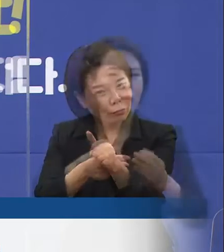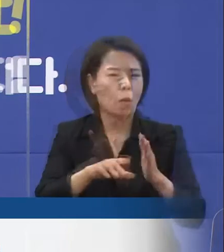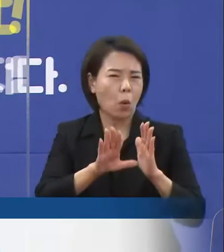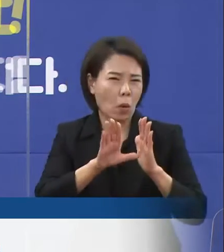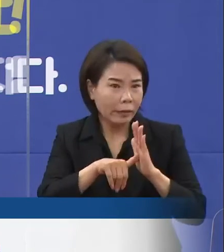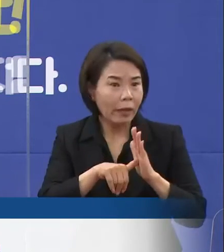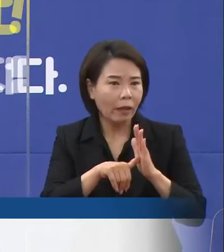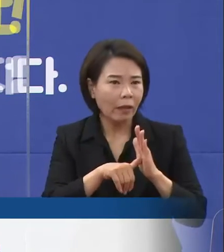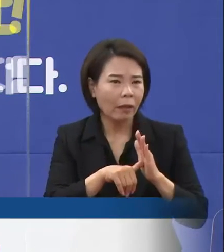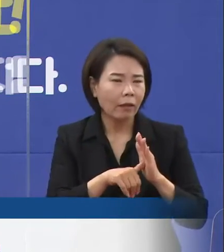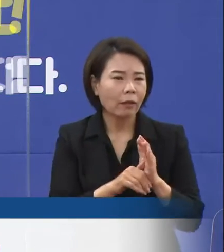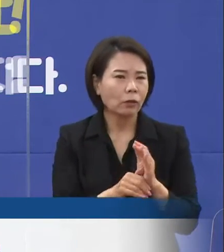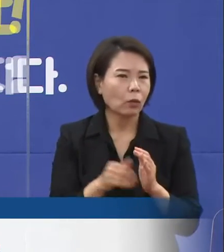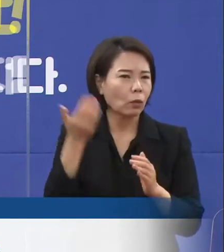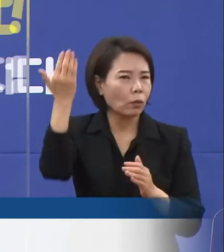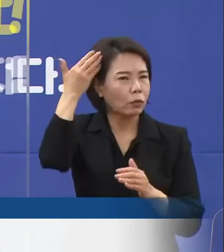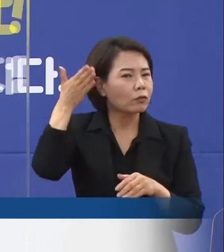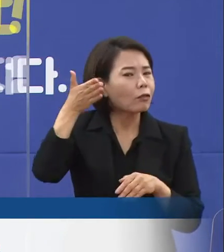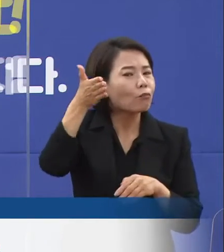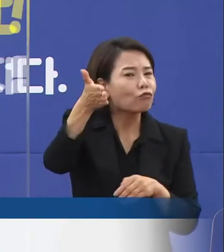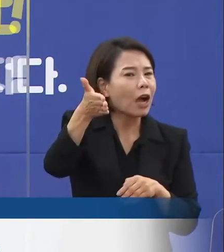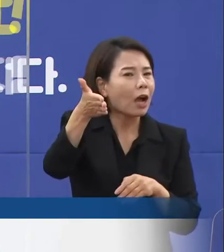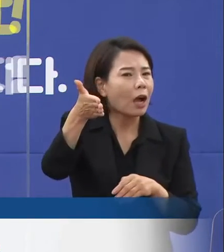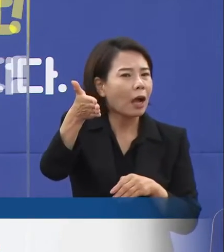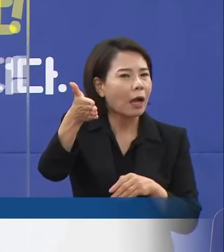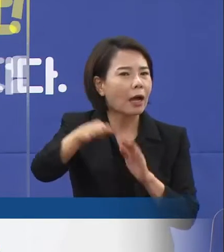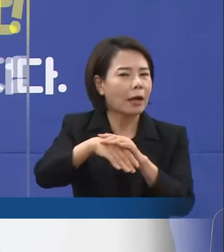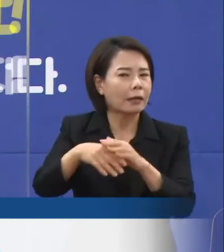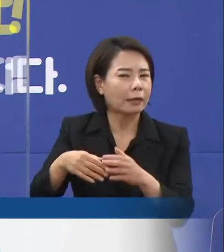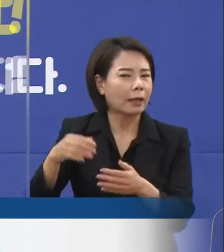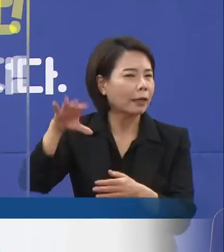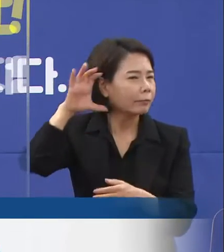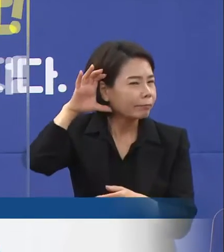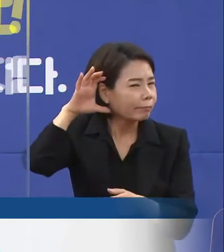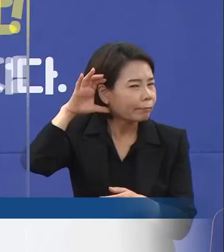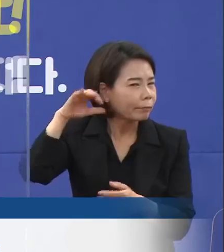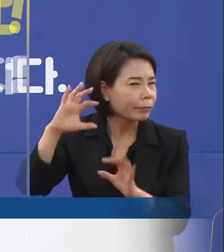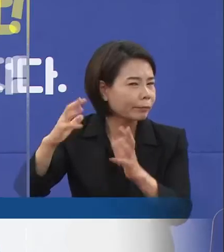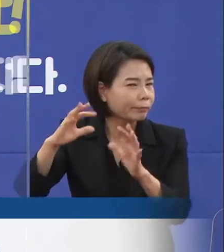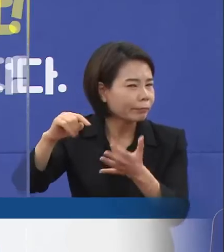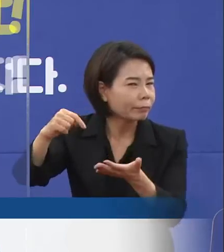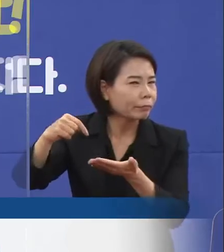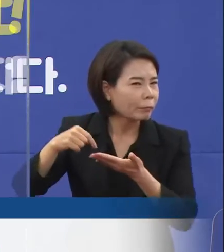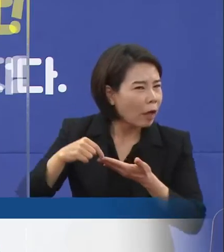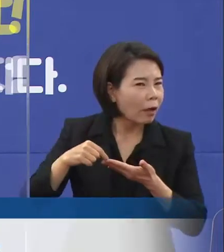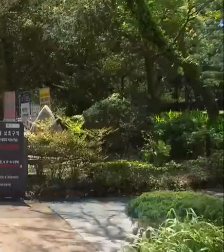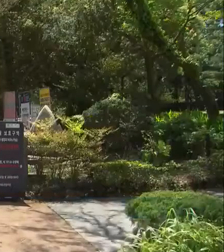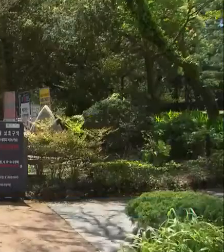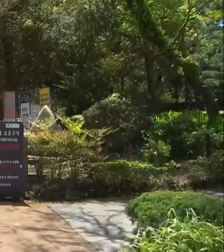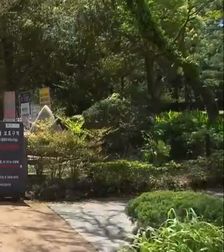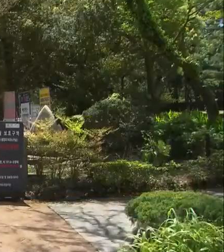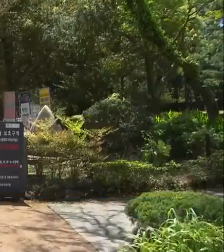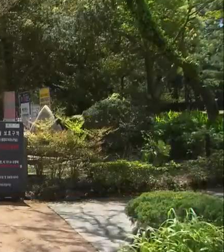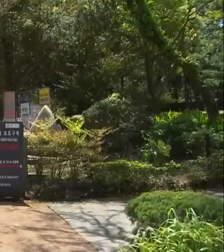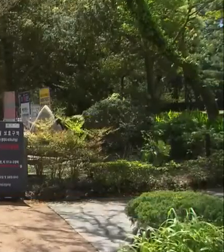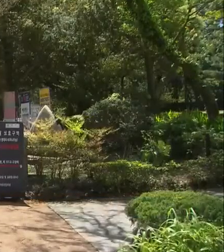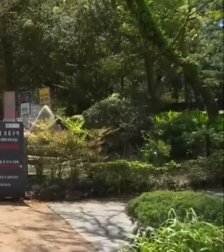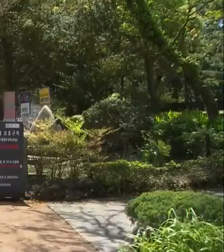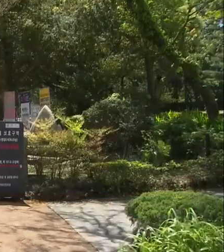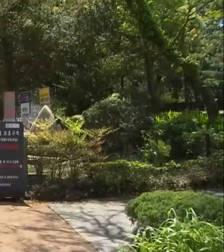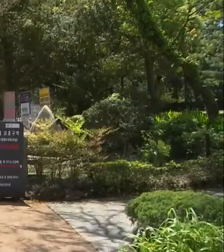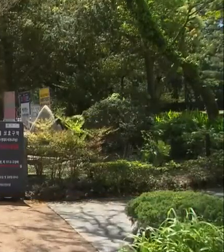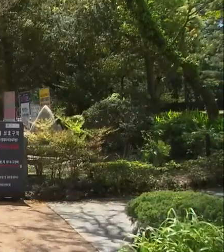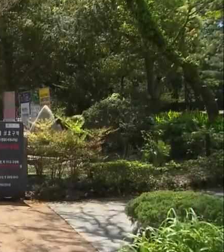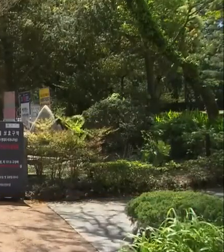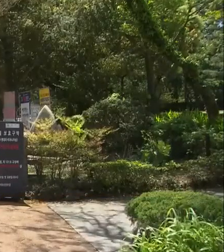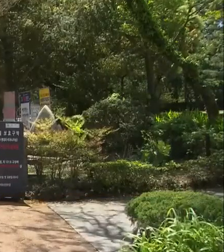있습니다. 과학적으로 좀 이렇게 요건 해석을 받아서 가장 빨리 맞을 수 있도록. 백신을 먼저